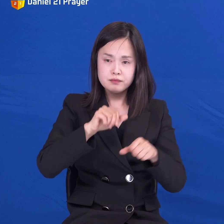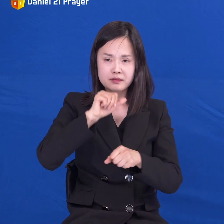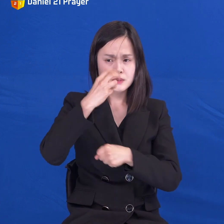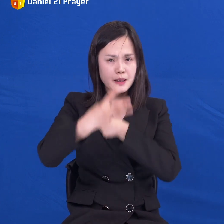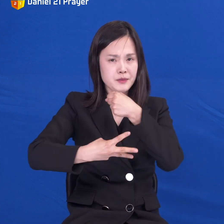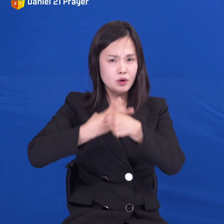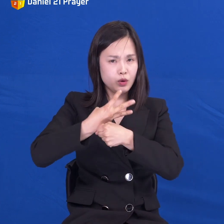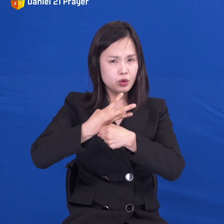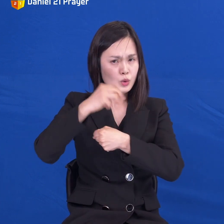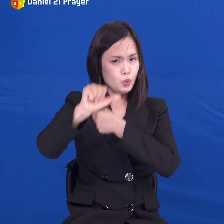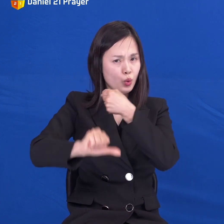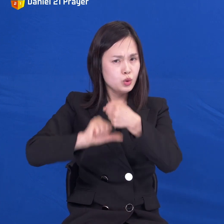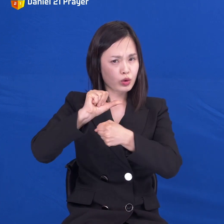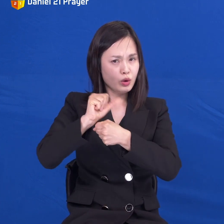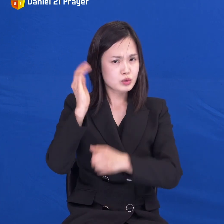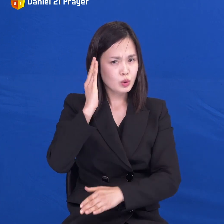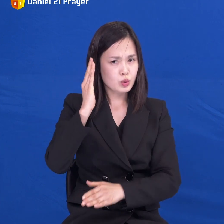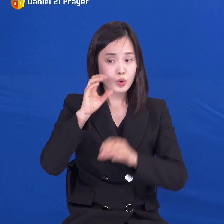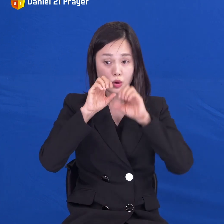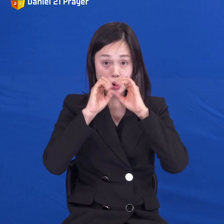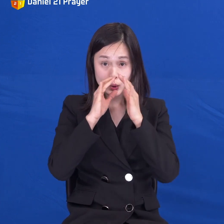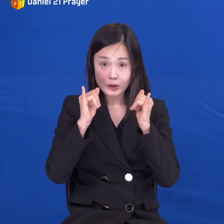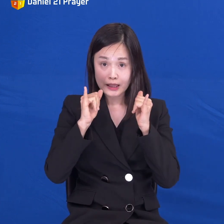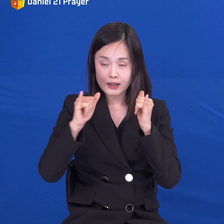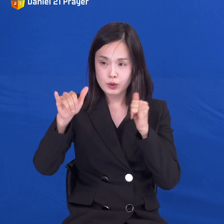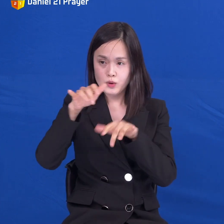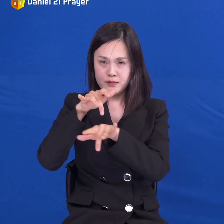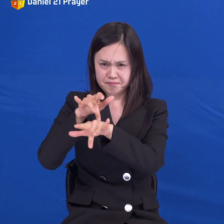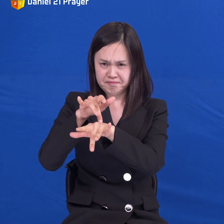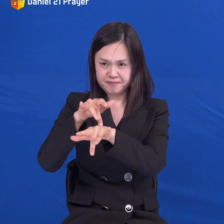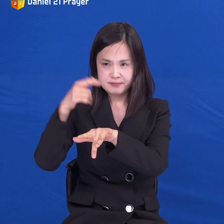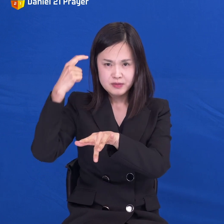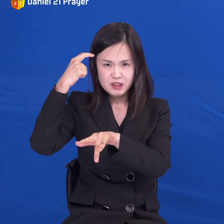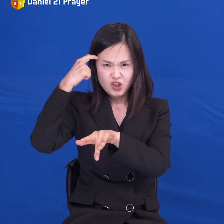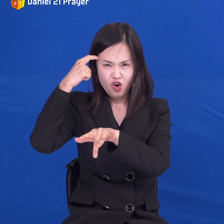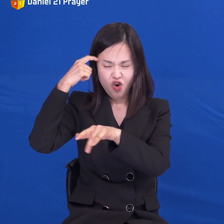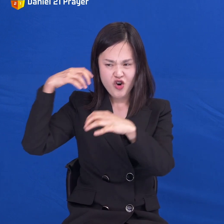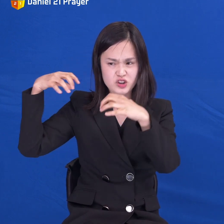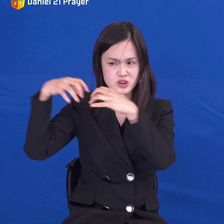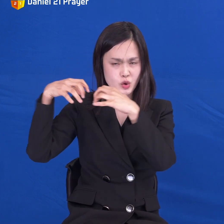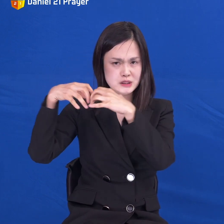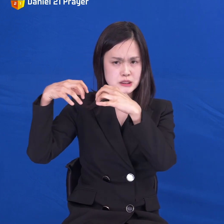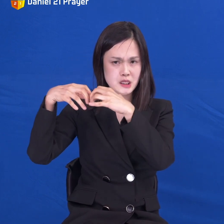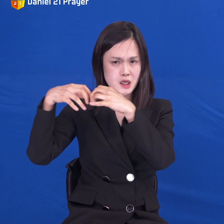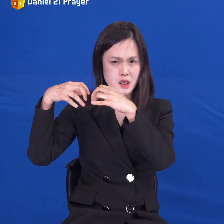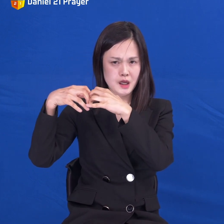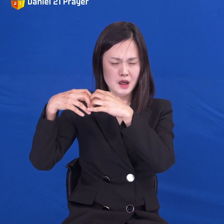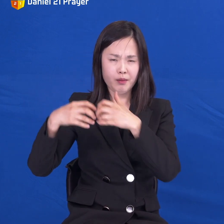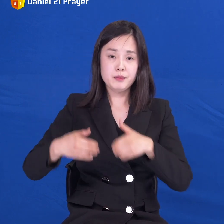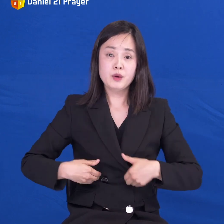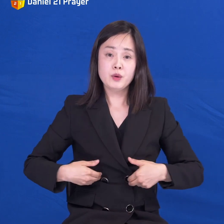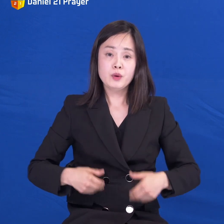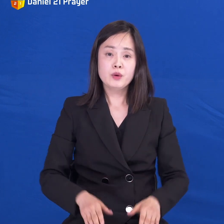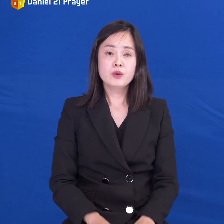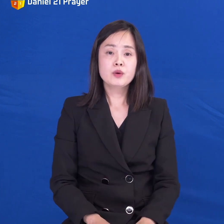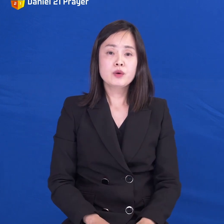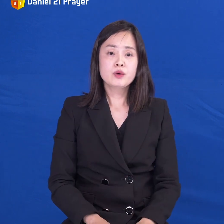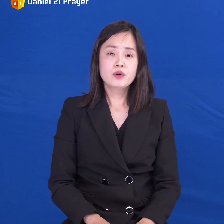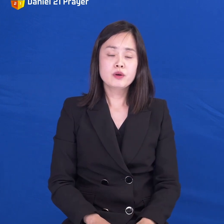합니다. 작년에 예배를 드리는데 3사람이 들어갔어요.